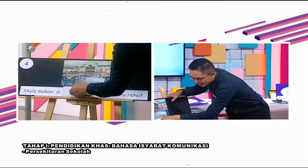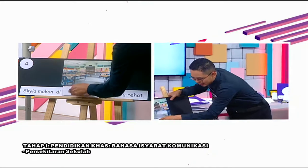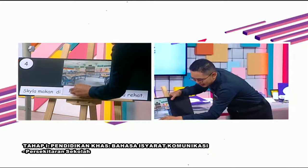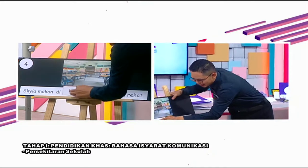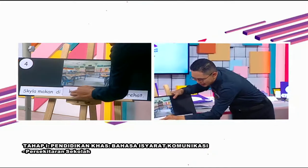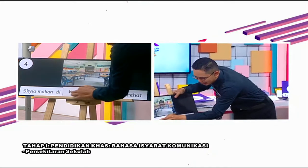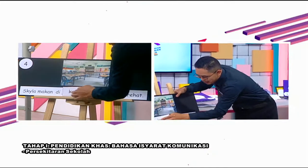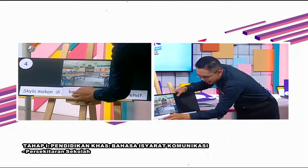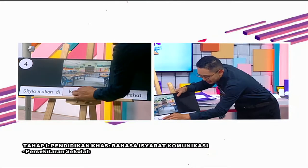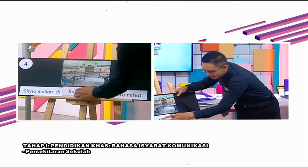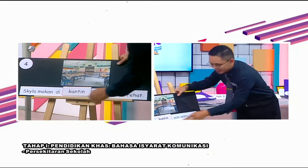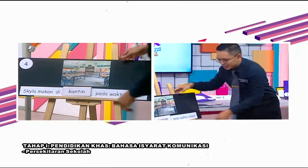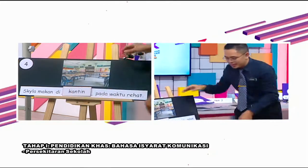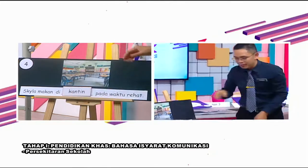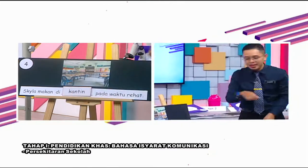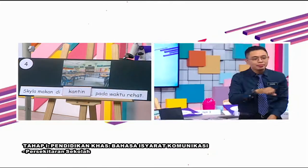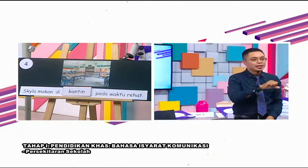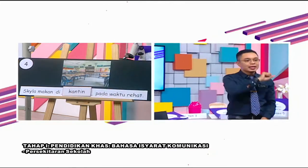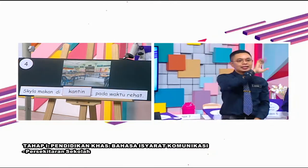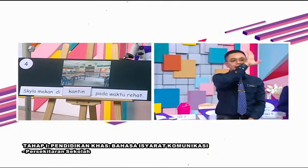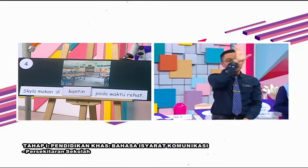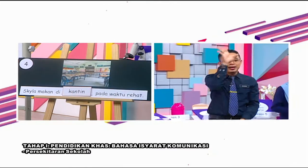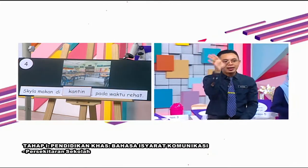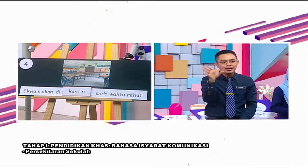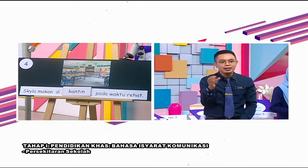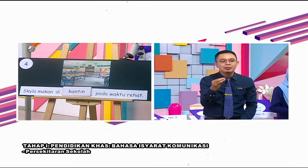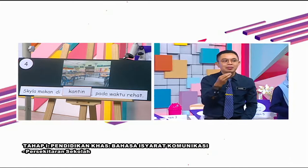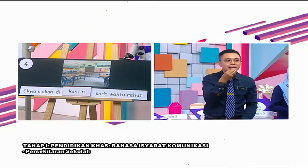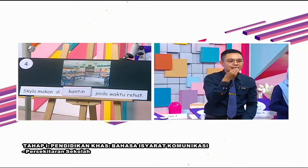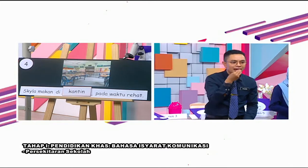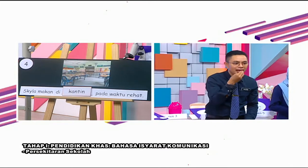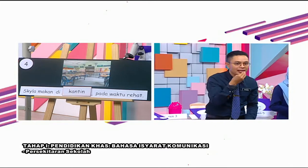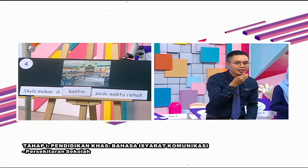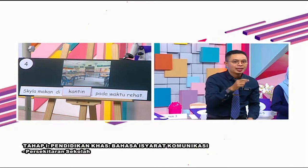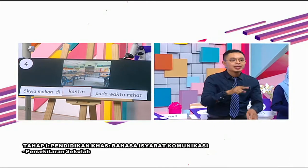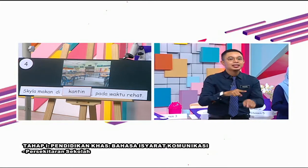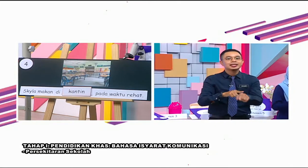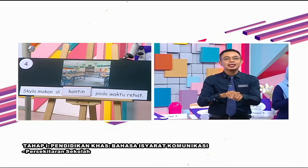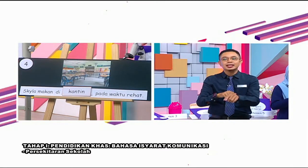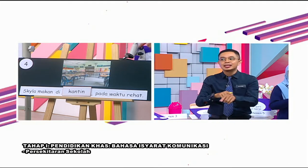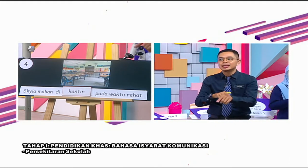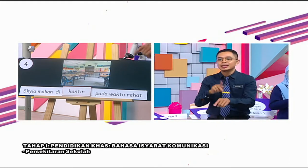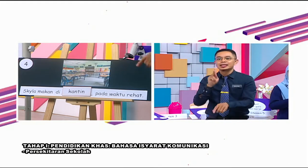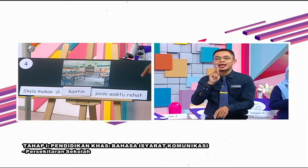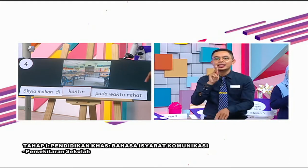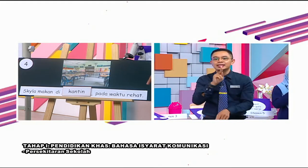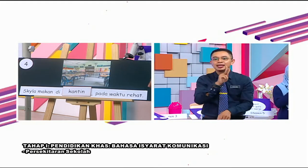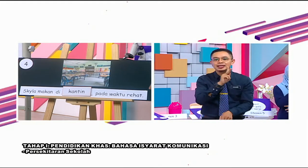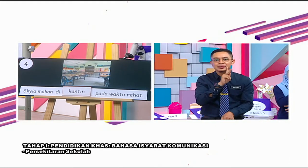Kantin. Okey, kita baca ayat bagi lengkap. Okay. Skyla, Skyla makan di kantin.